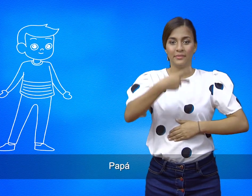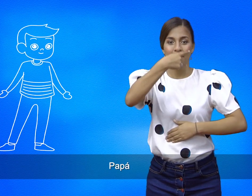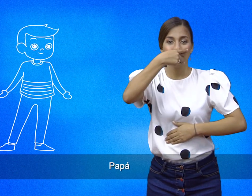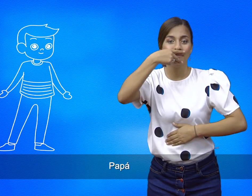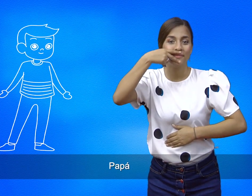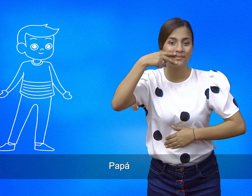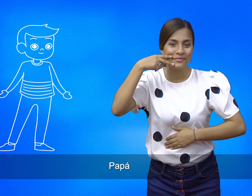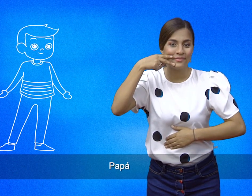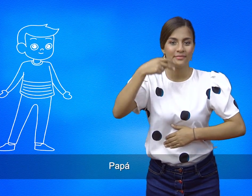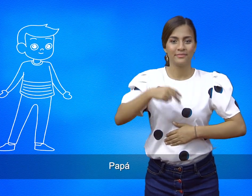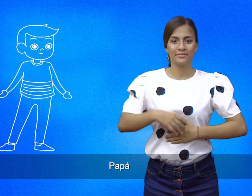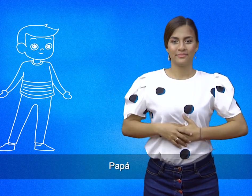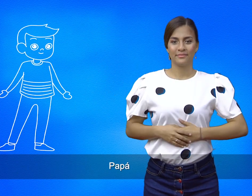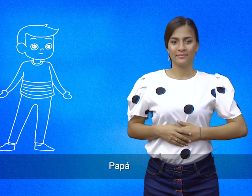Papá.